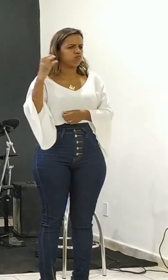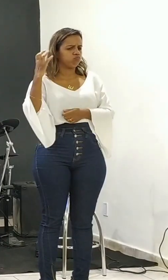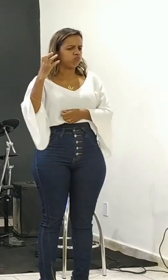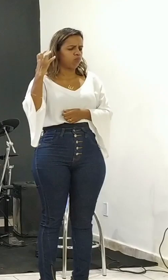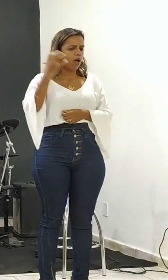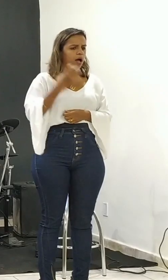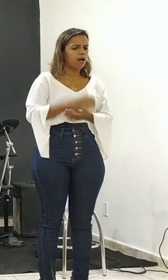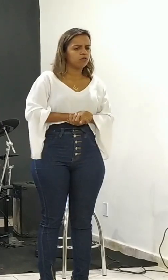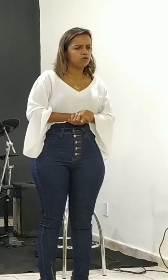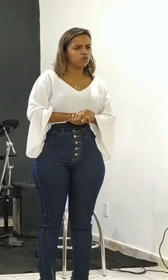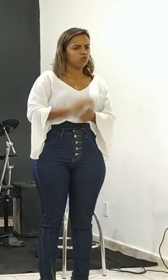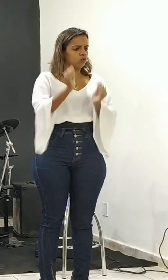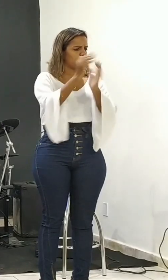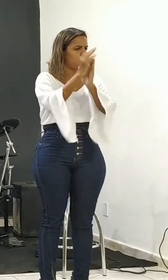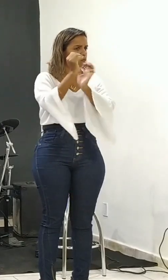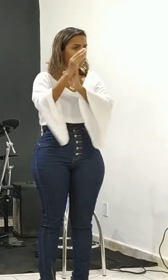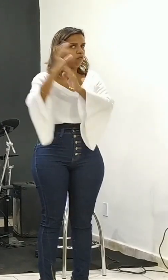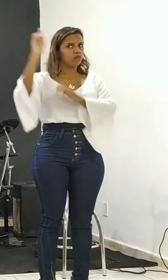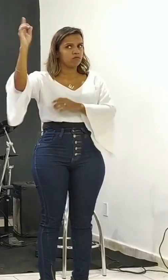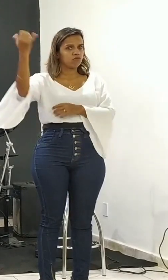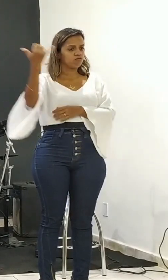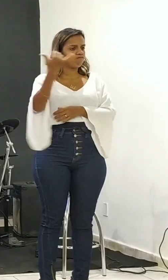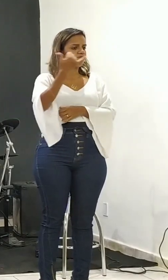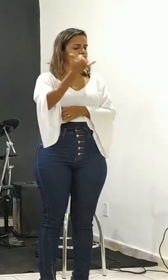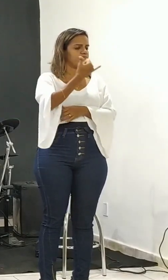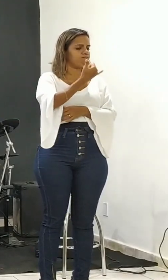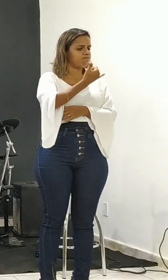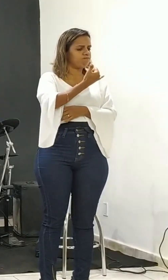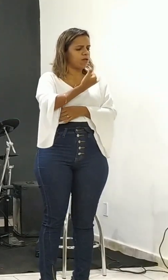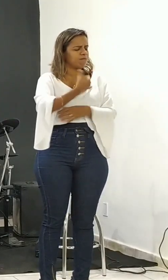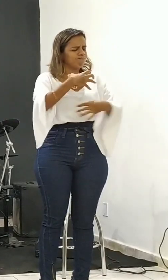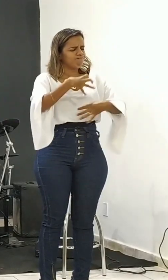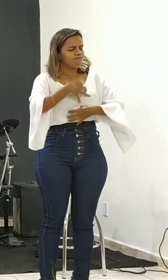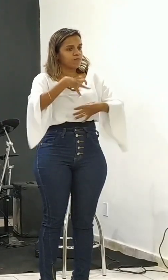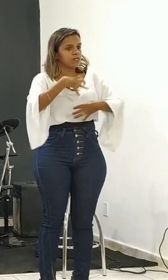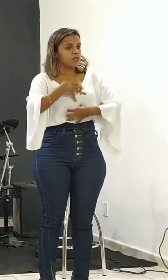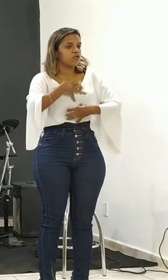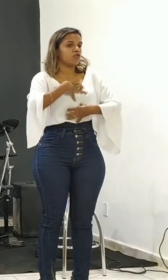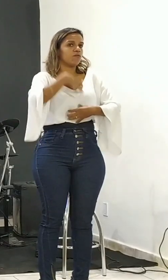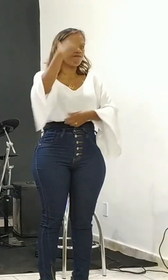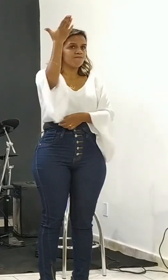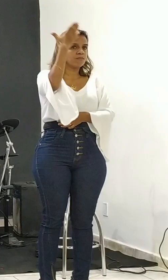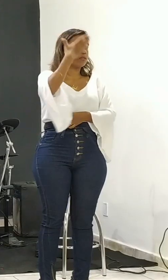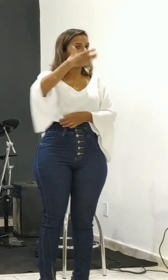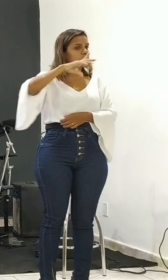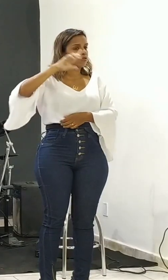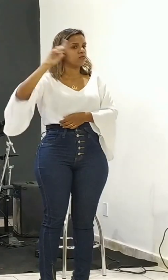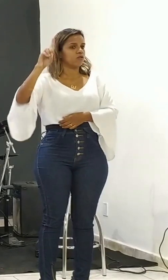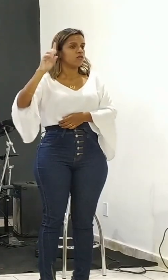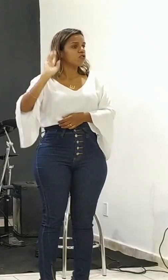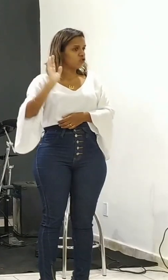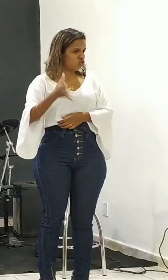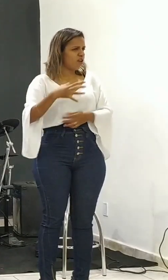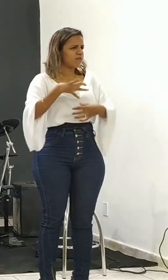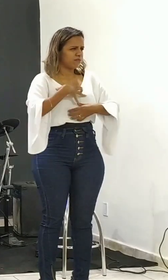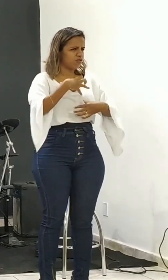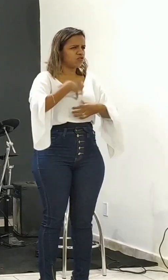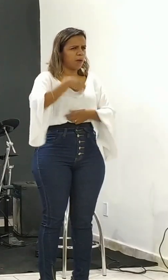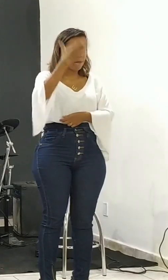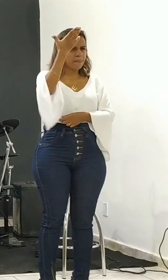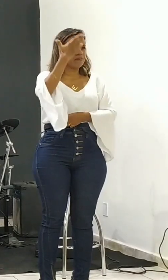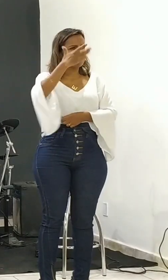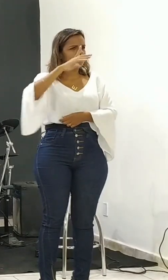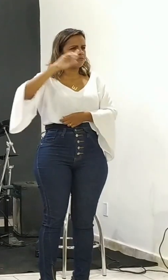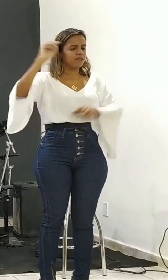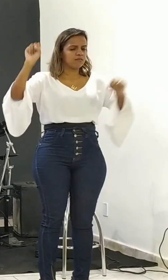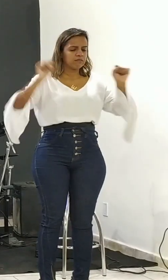Deus começa a falar contigo na ministração, tu fala, caramba, começa a sentir aquela presença dentro do carro. Quem já sentiu isso, né? Aquela presença